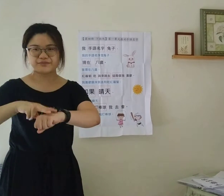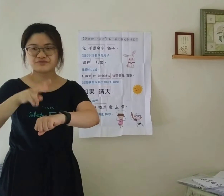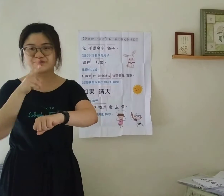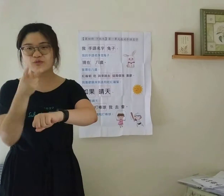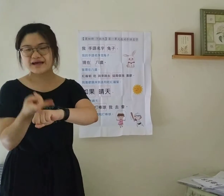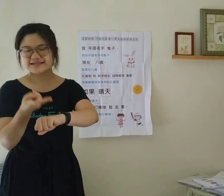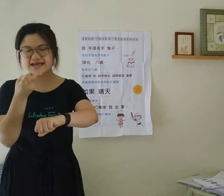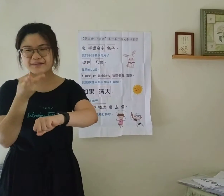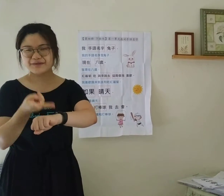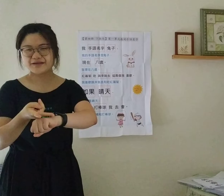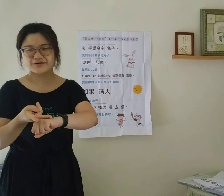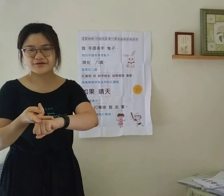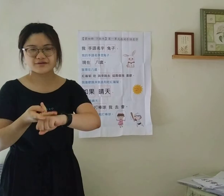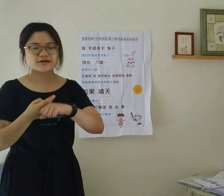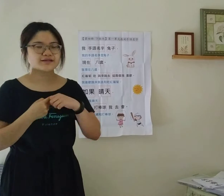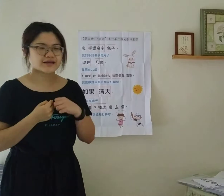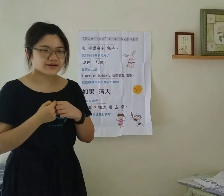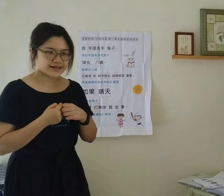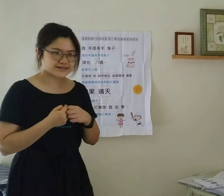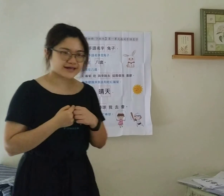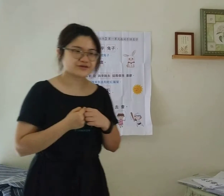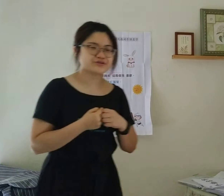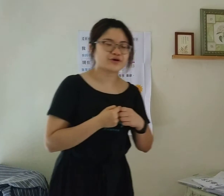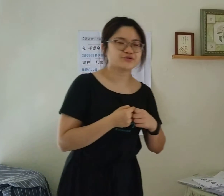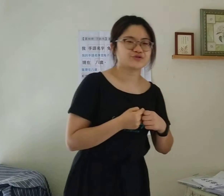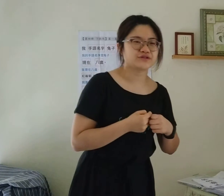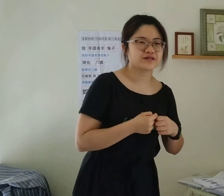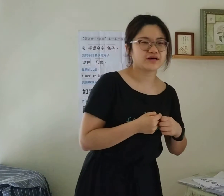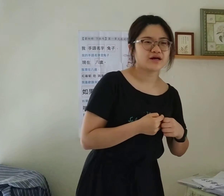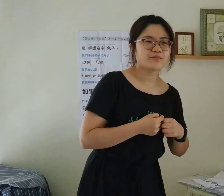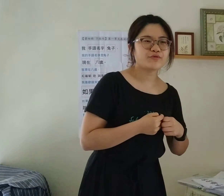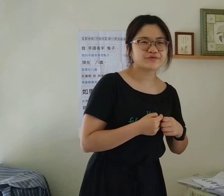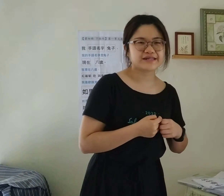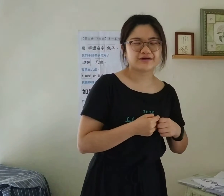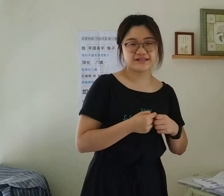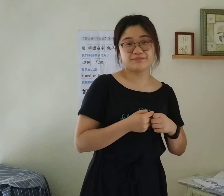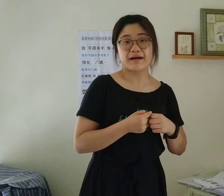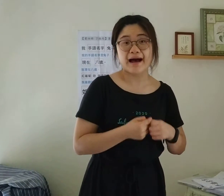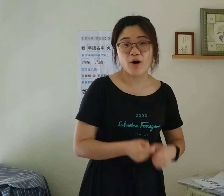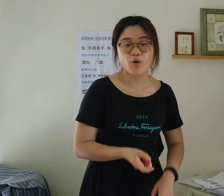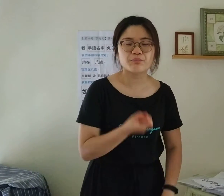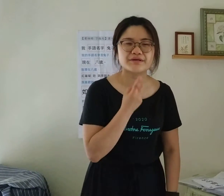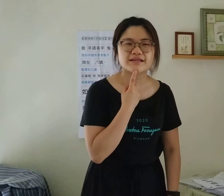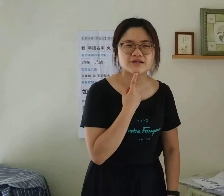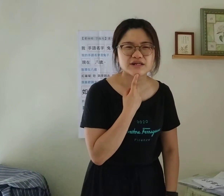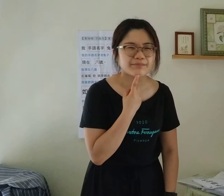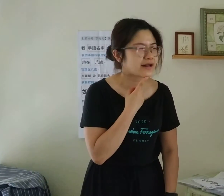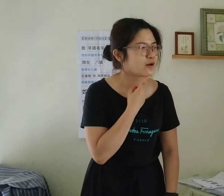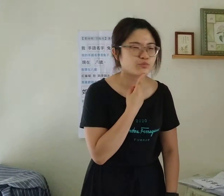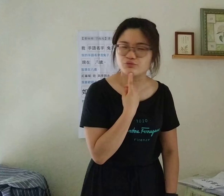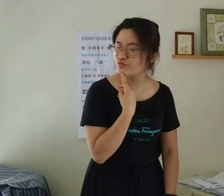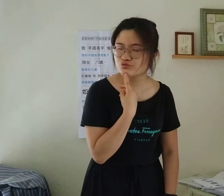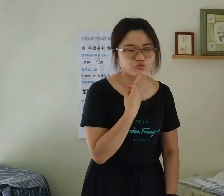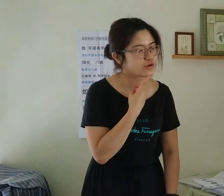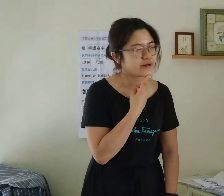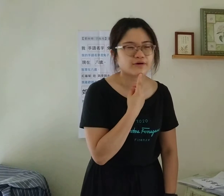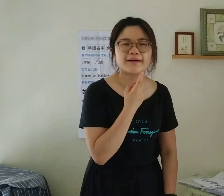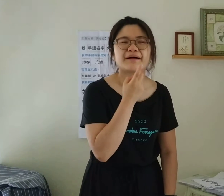不是往上面哦。然后刚才有同学呢不小心把红比到下巴了，不对哦，要把